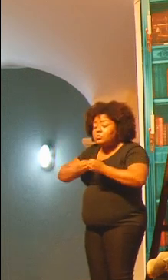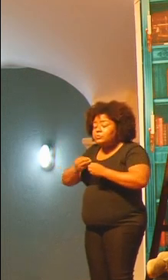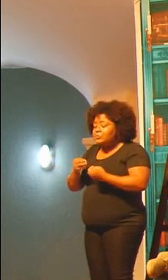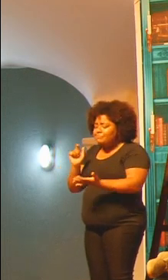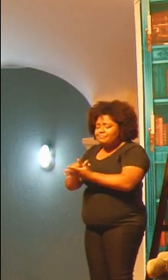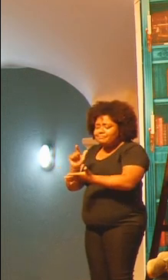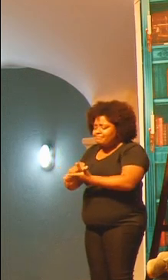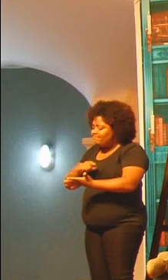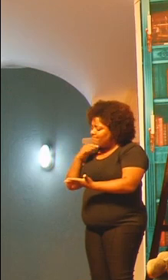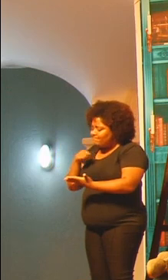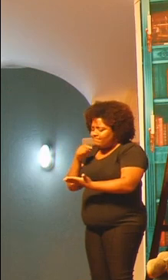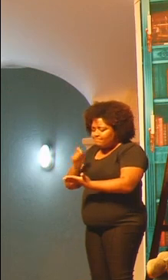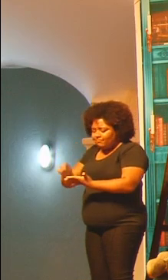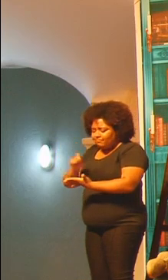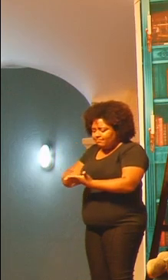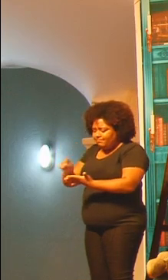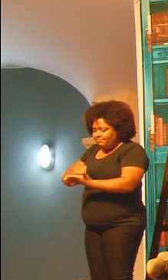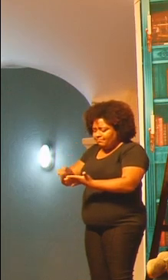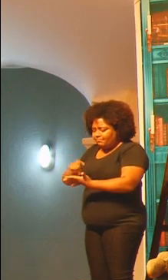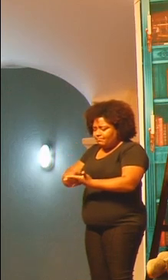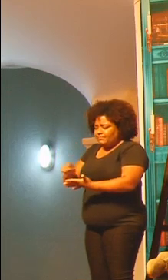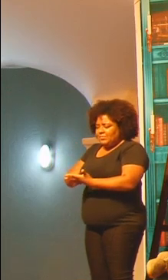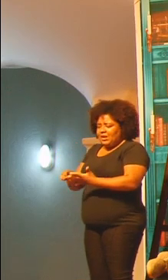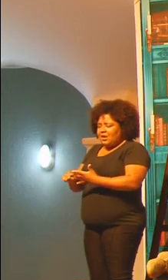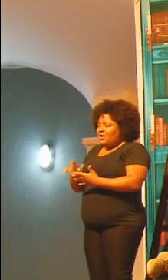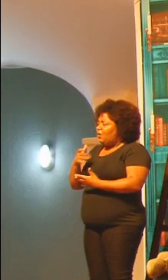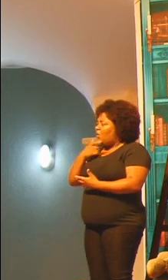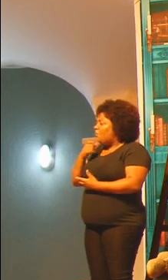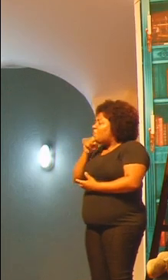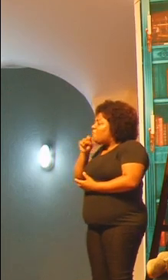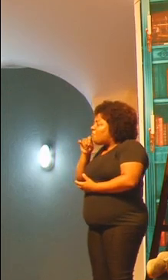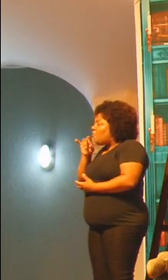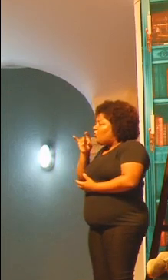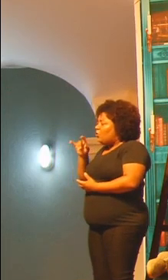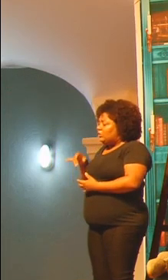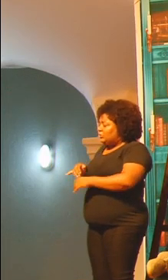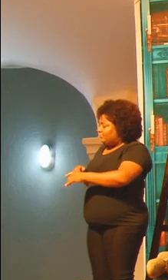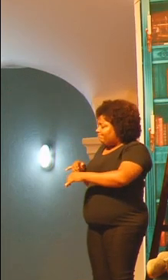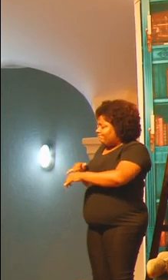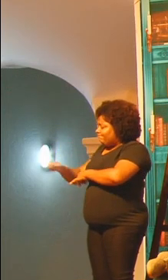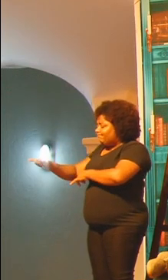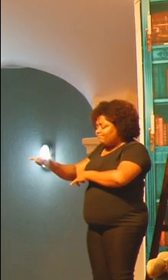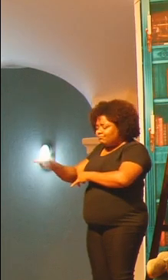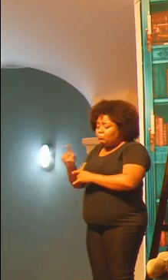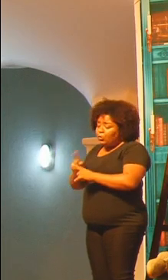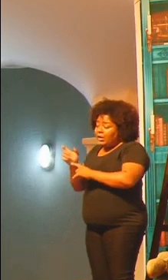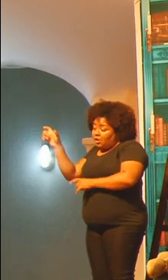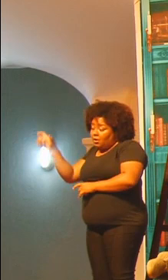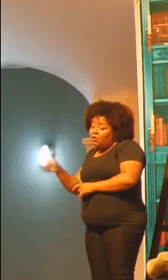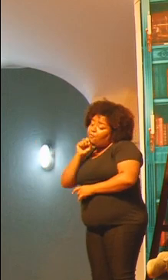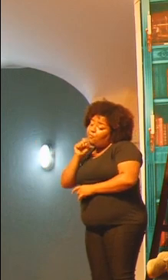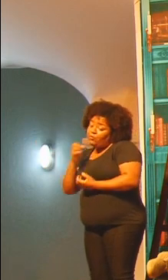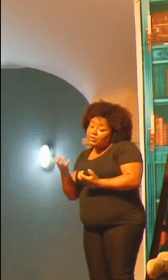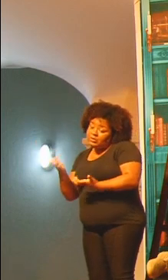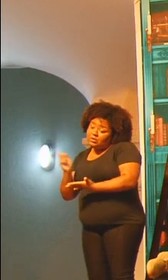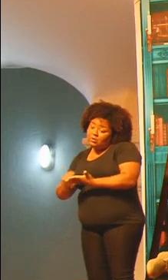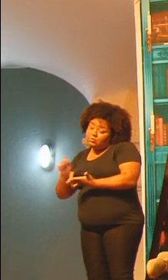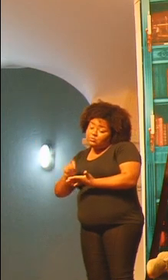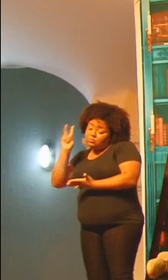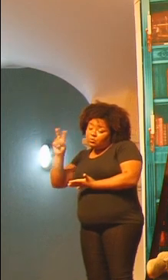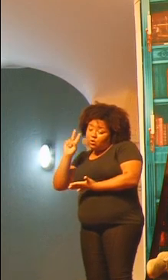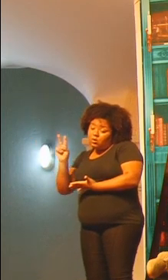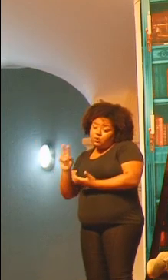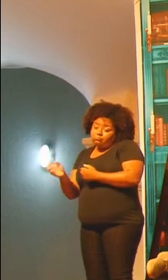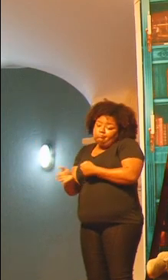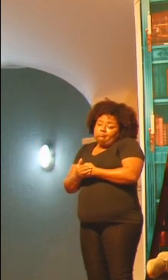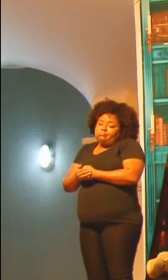maneira, eu sentia que eu poderia estar traindo o meu avô, que quis que aquela história ficasse em segredo. Mas depois eu